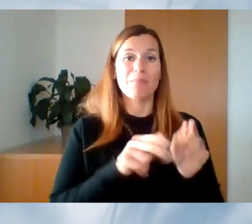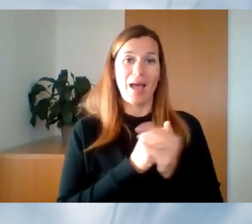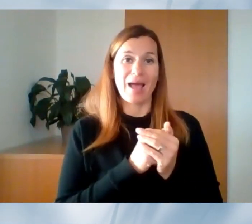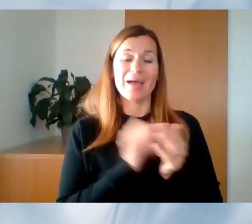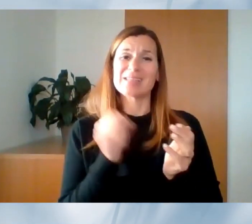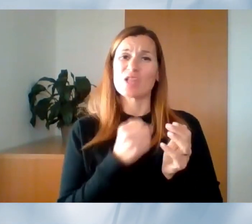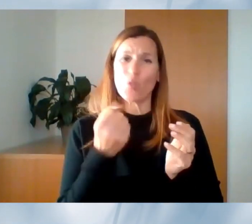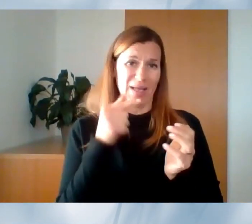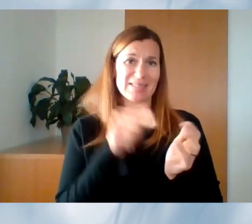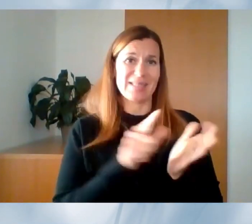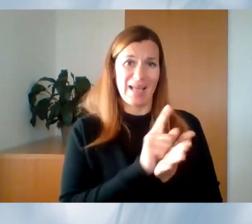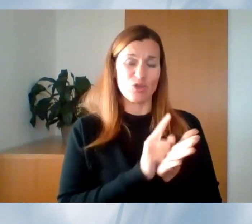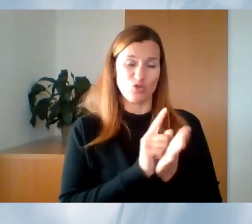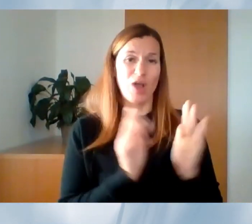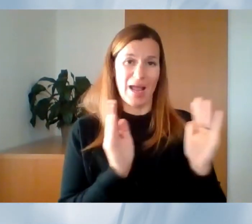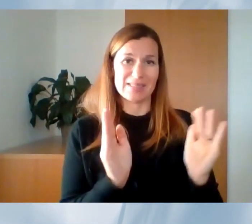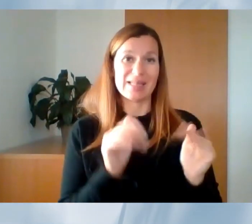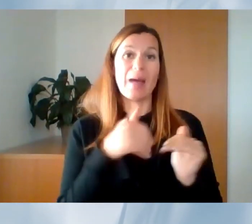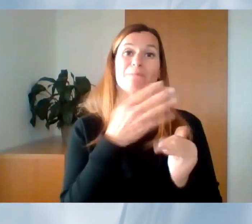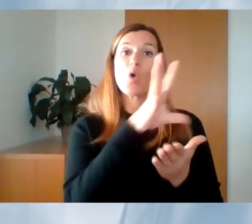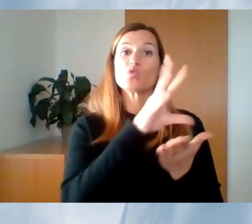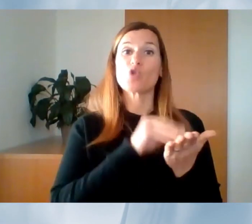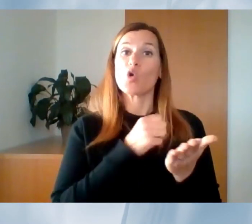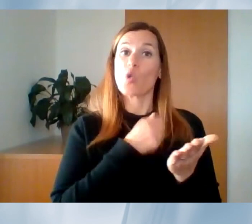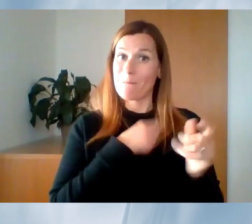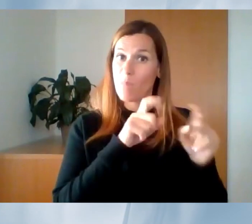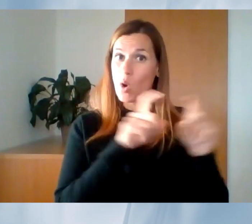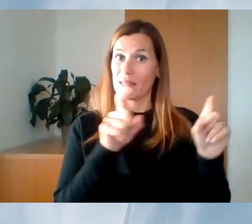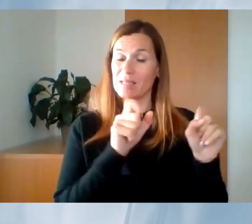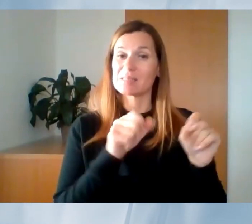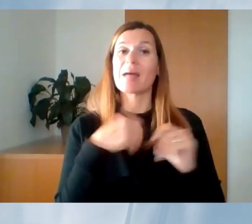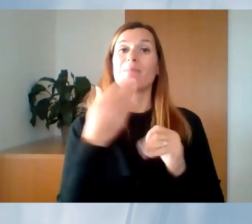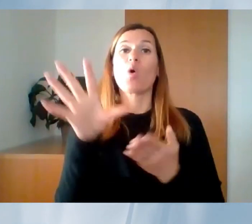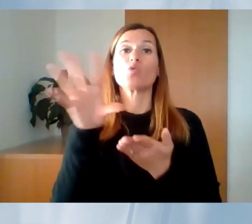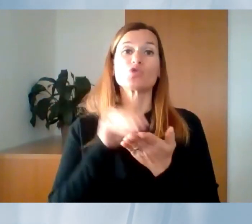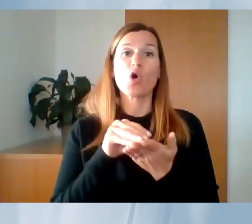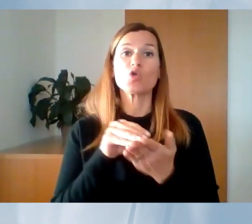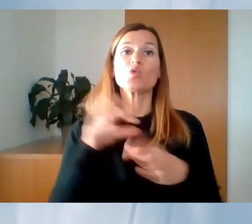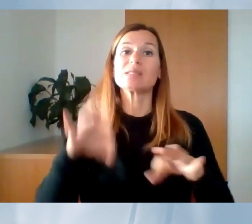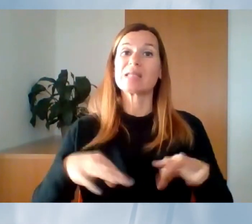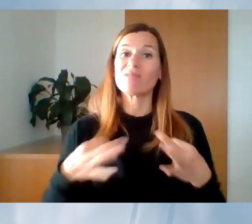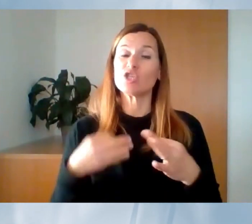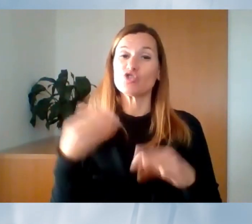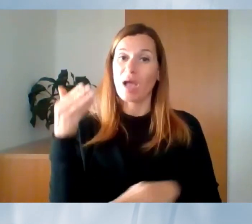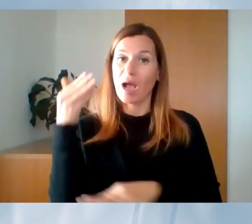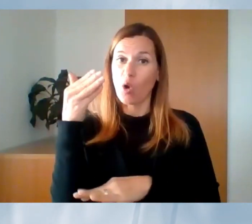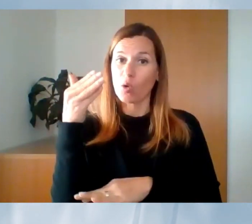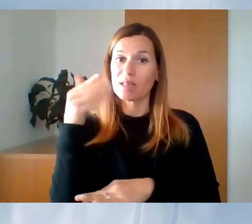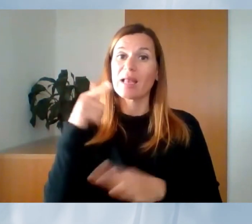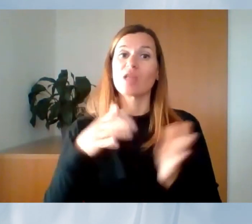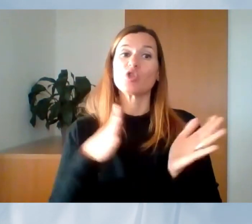oskrba. Zato, ki iz tega časa, po vzoru bolnice, po vzoru zdraviliškega